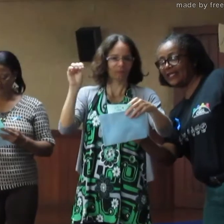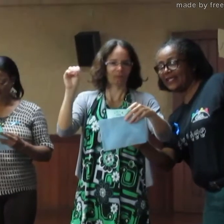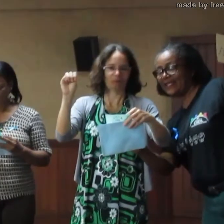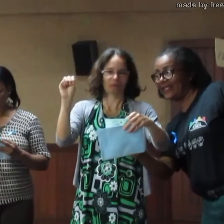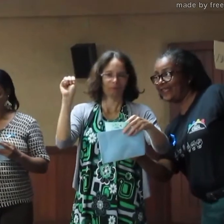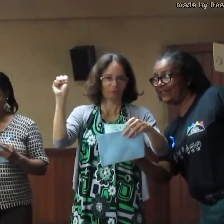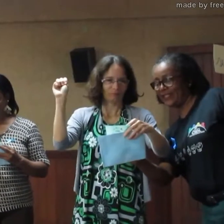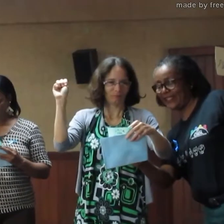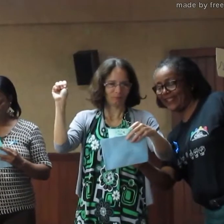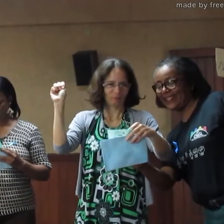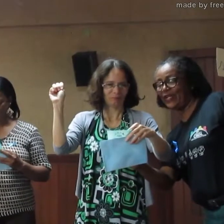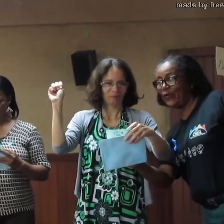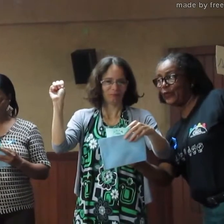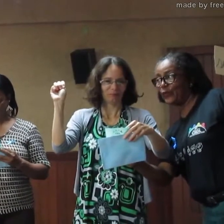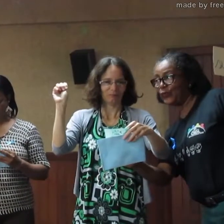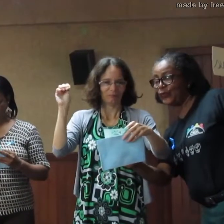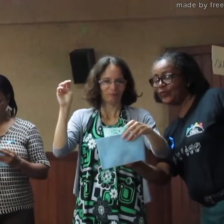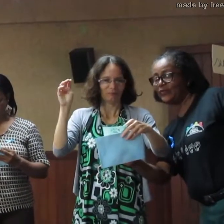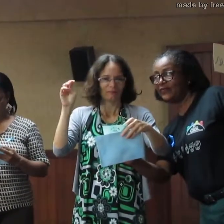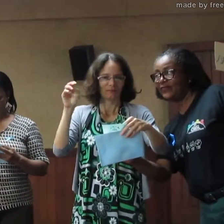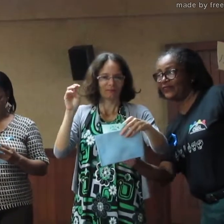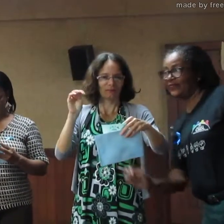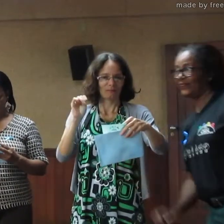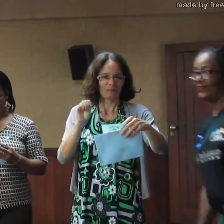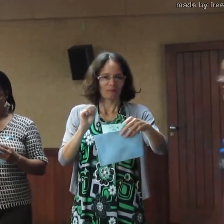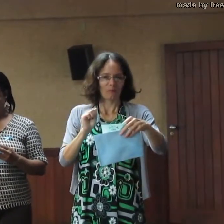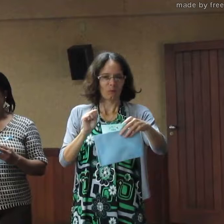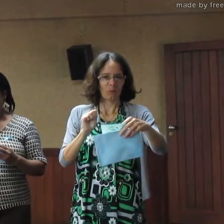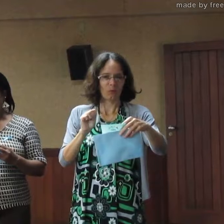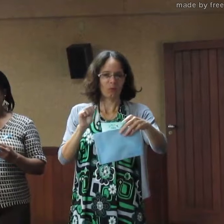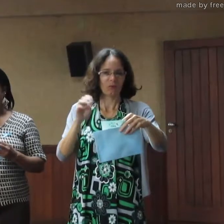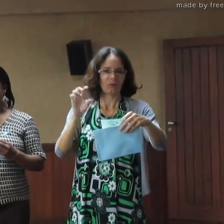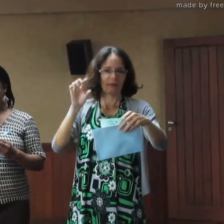Aqui. Sim. O